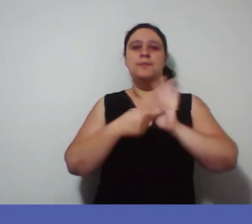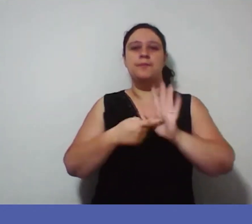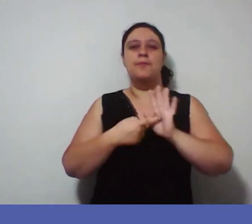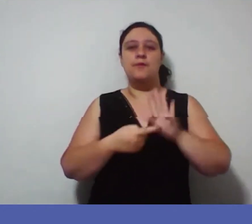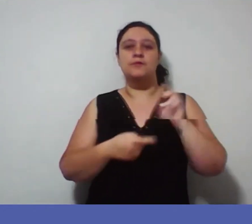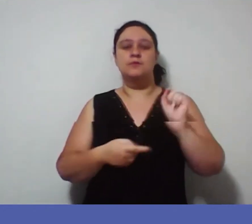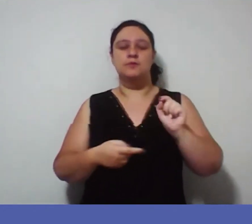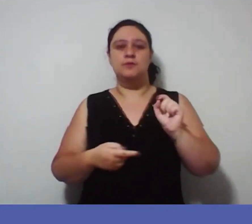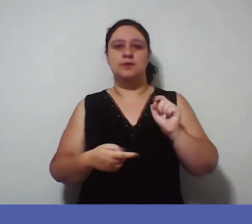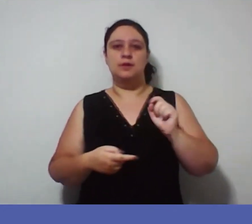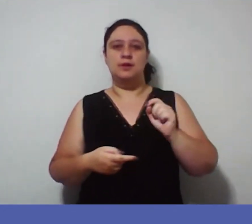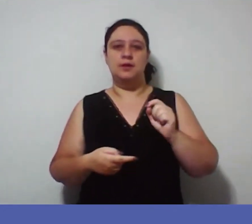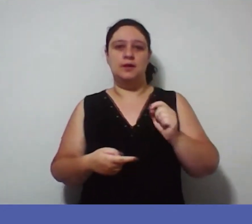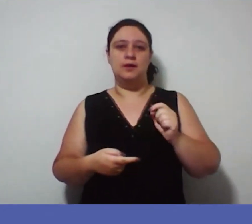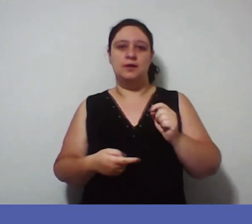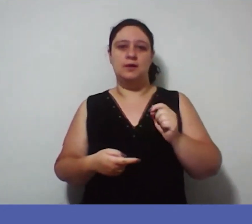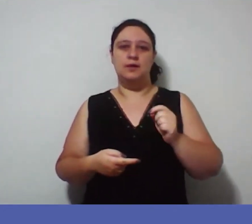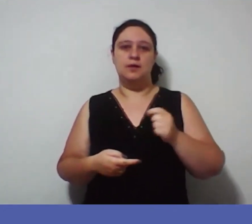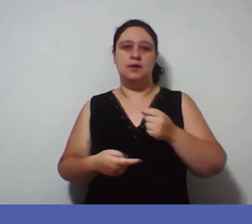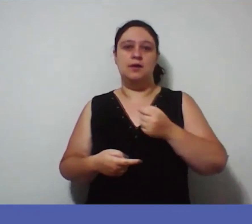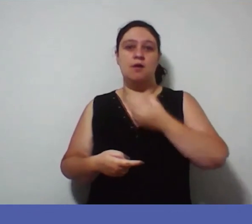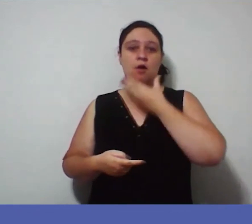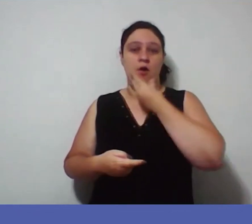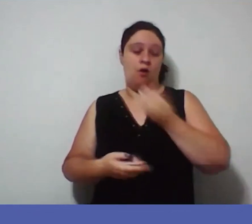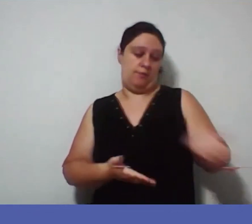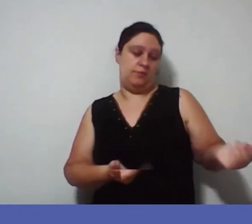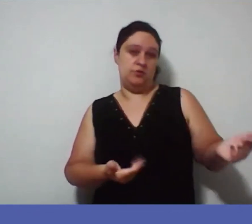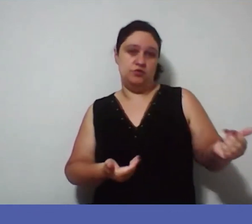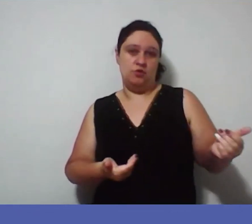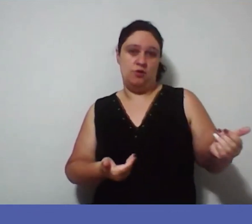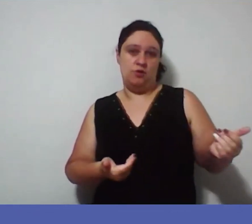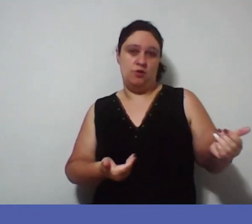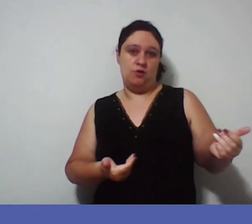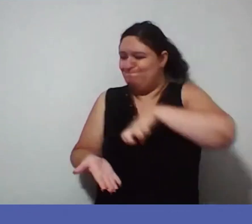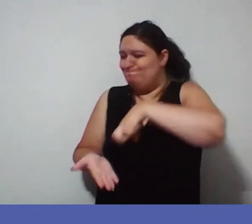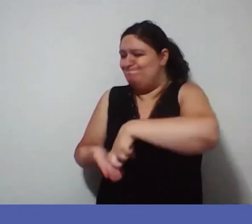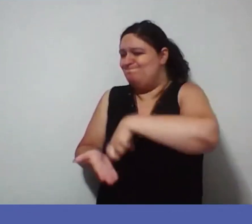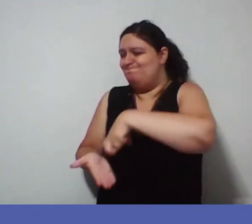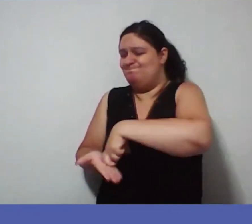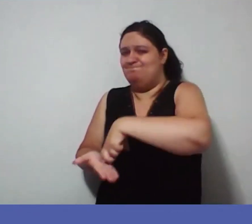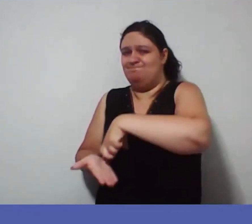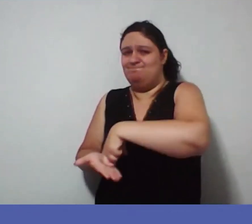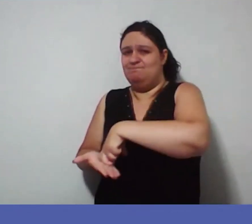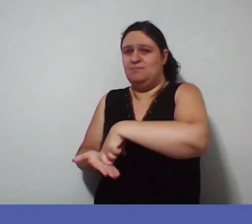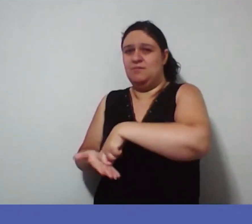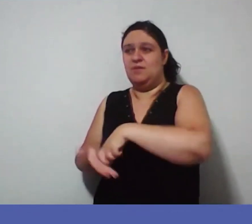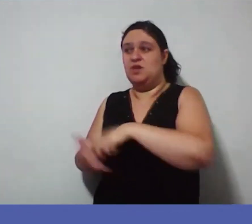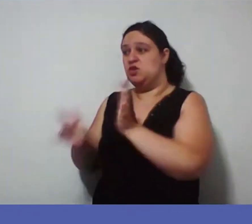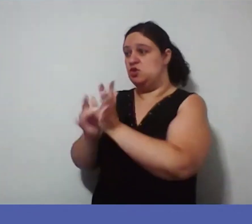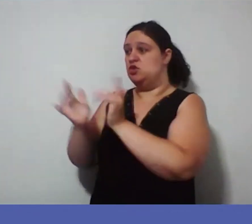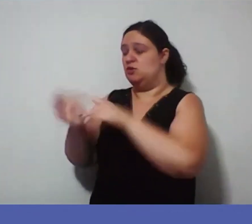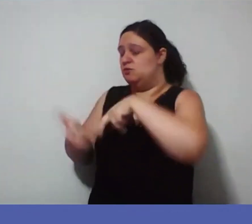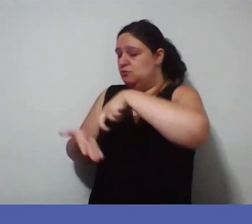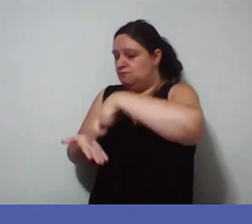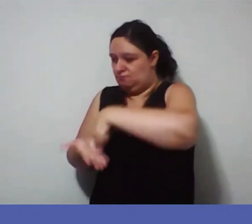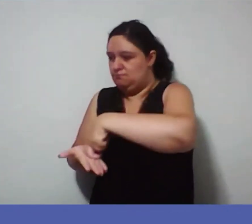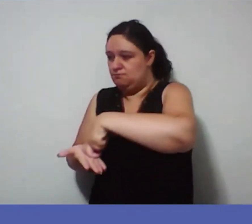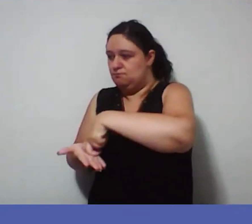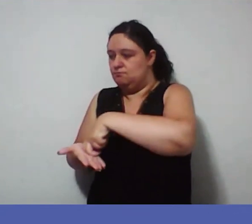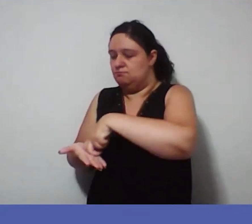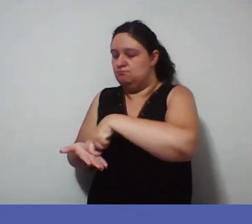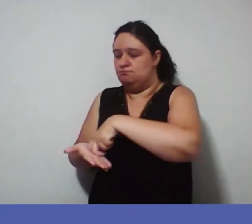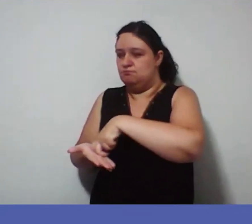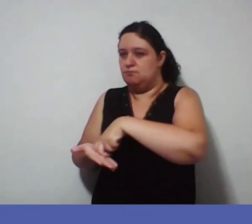ajoelhou diante de Jesus, indicando a sua reverência e também a sua humildade diante de